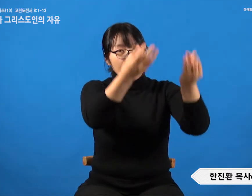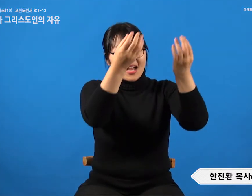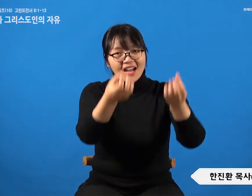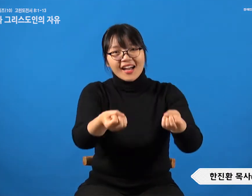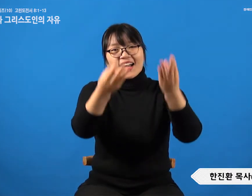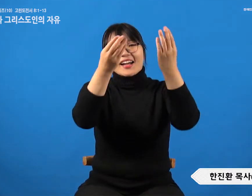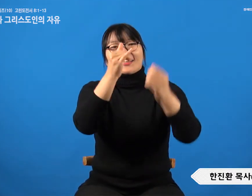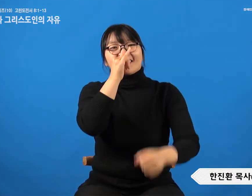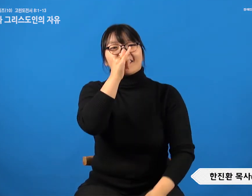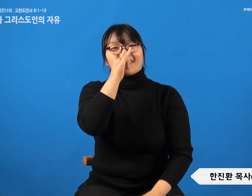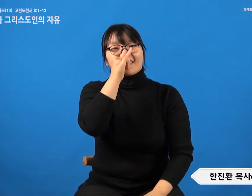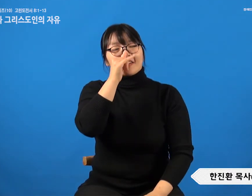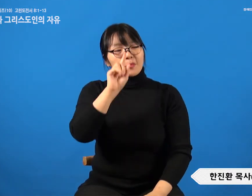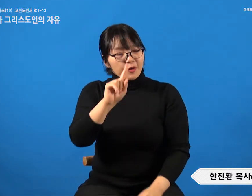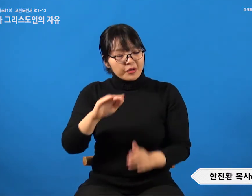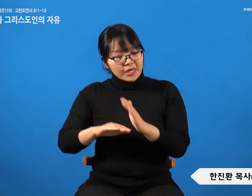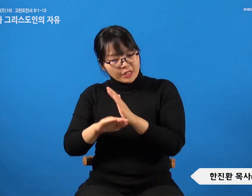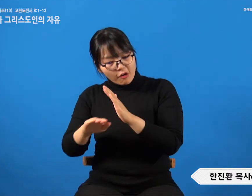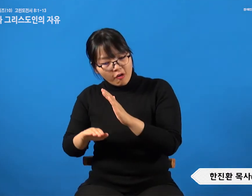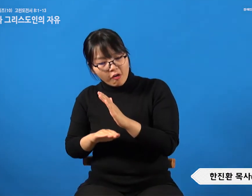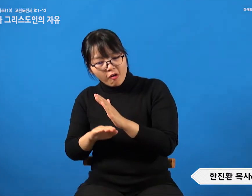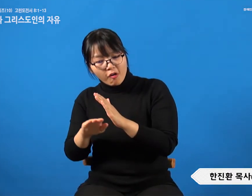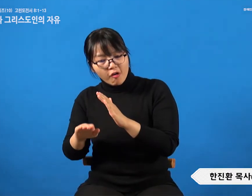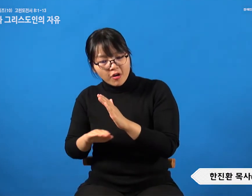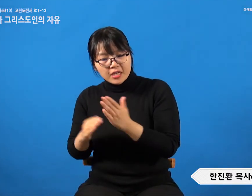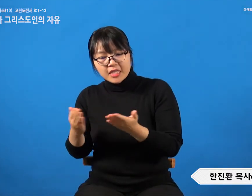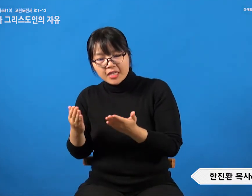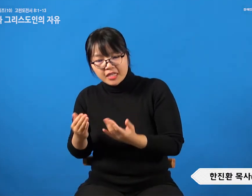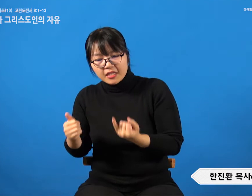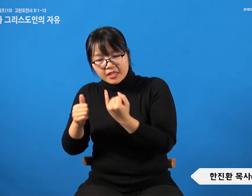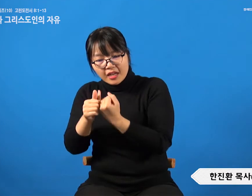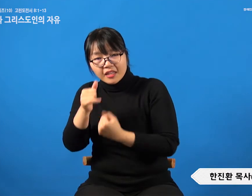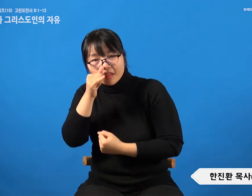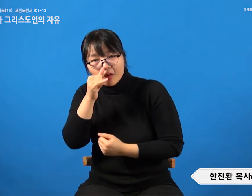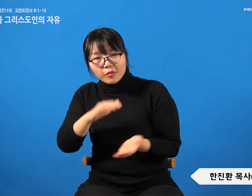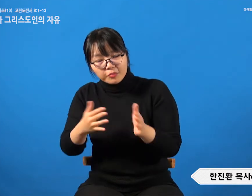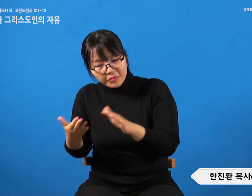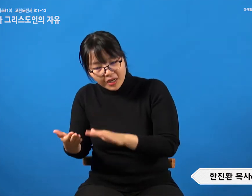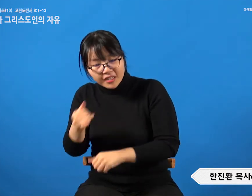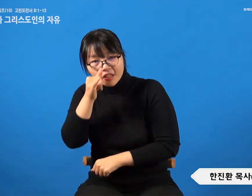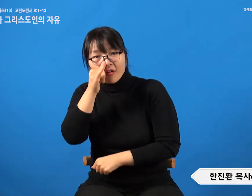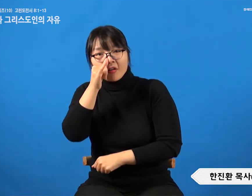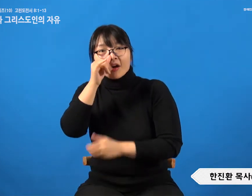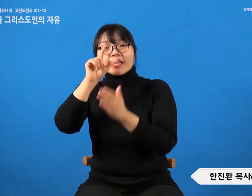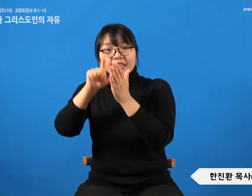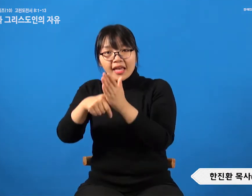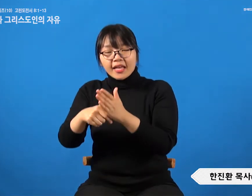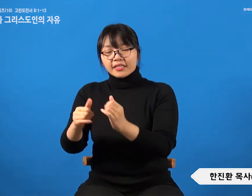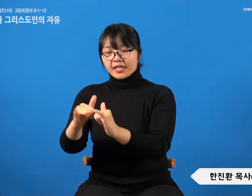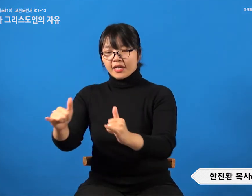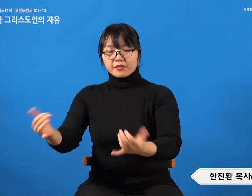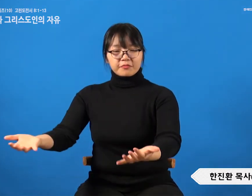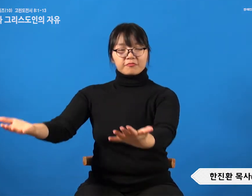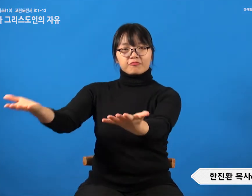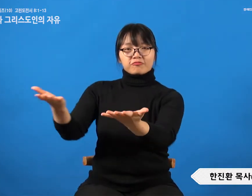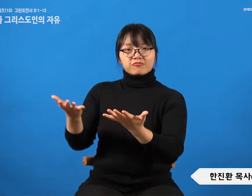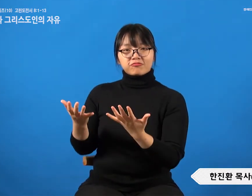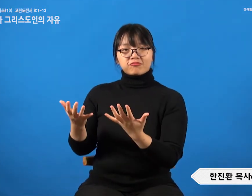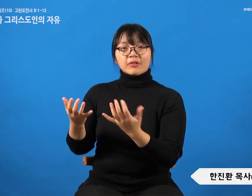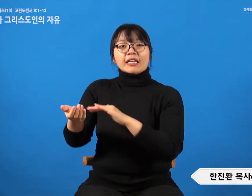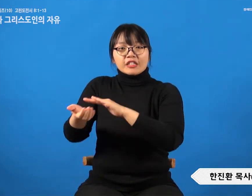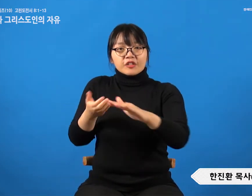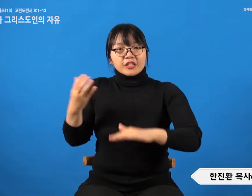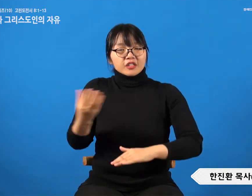지냈습니다. 가정에서 대소사를 만날 때도 잔치를 베풀기 전에 먼저 신전에